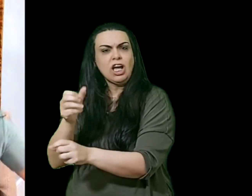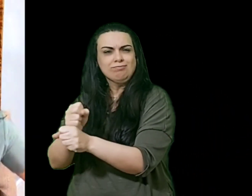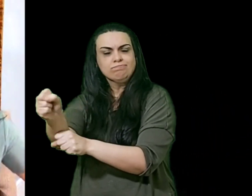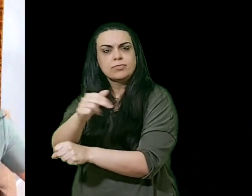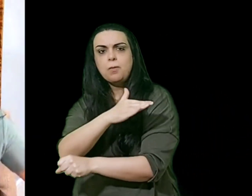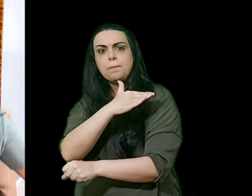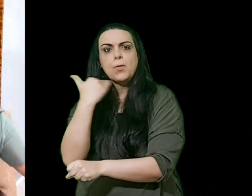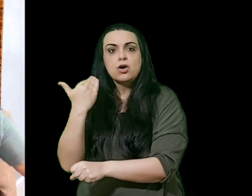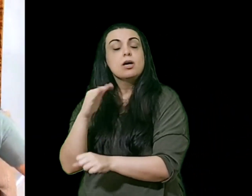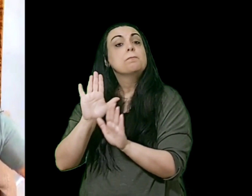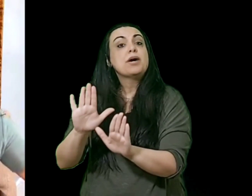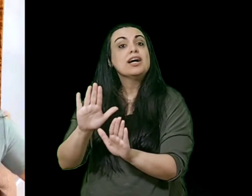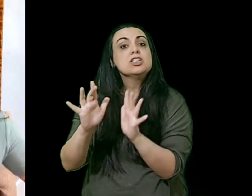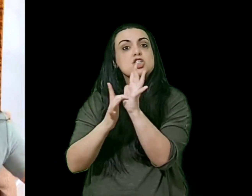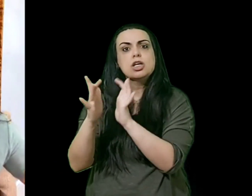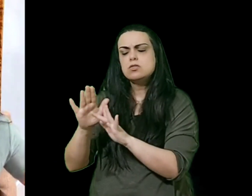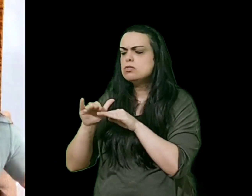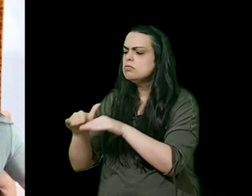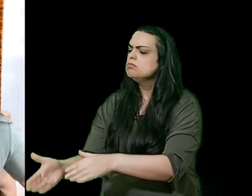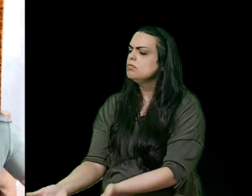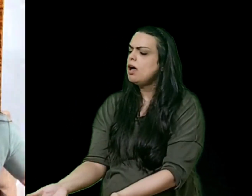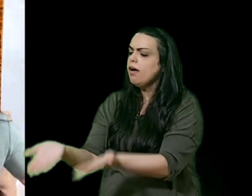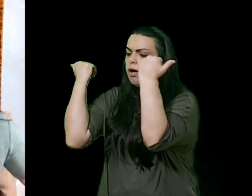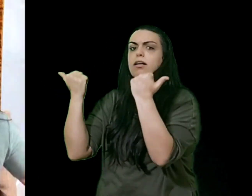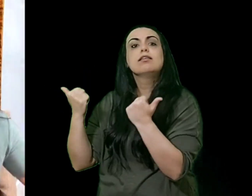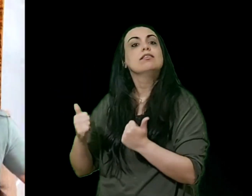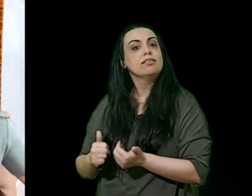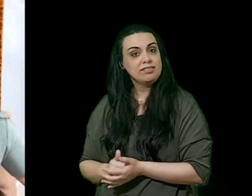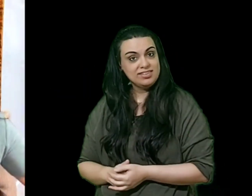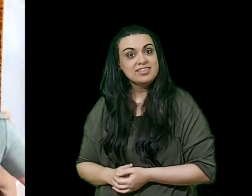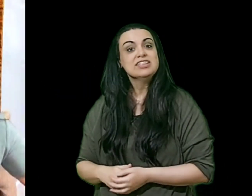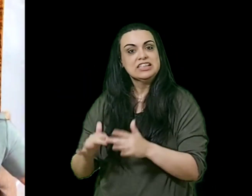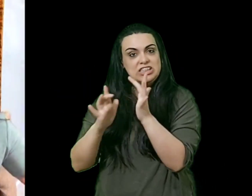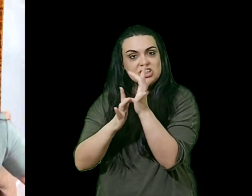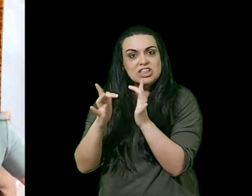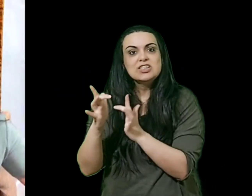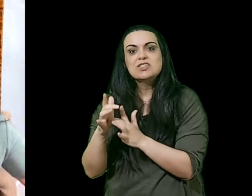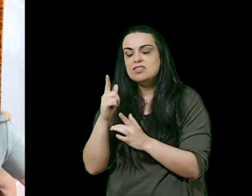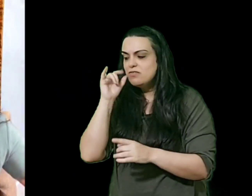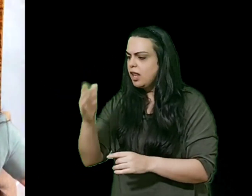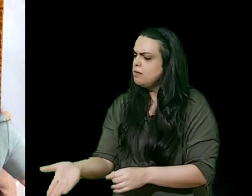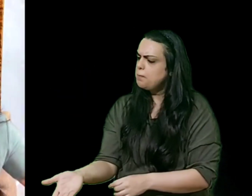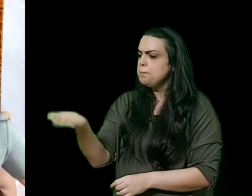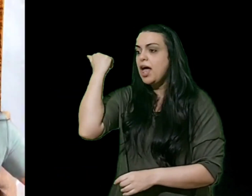de volta à vida. Desperta ela. E a menina volta à